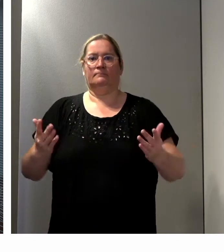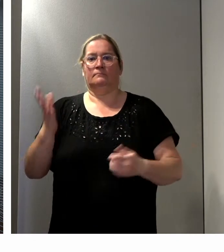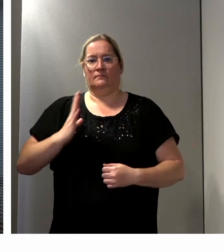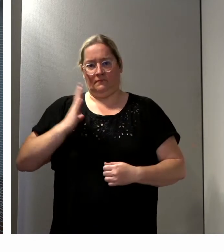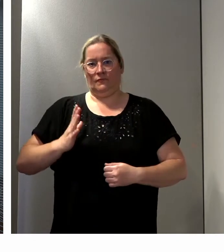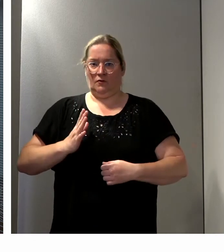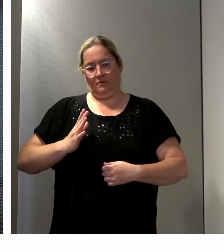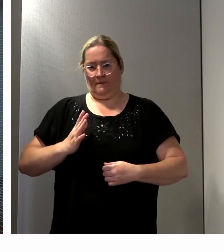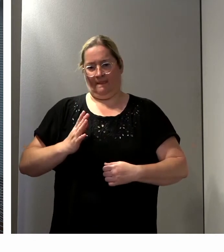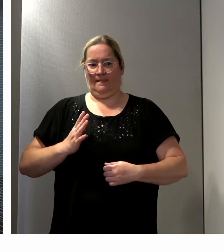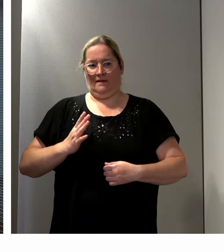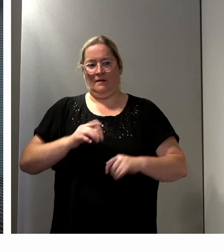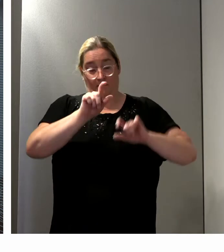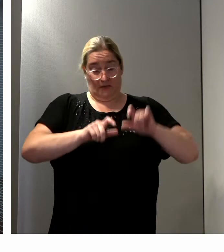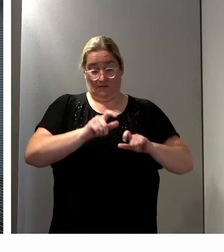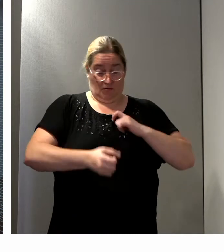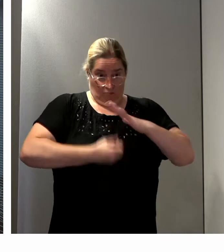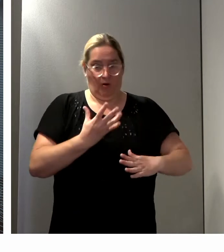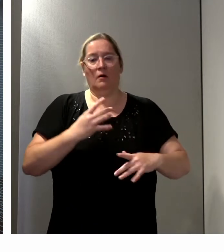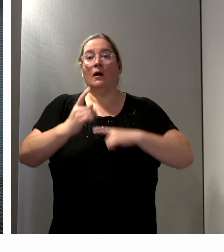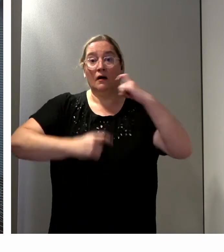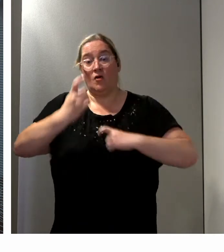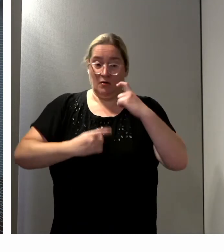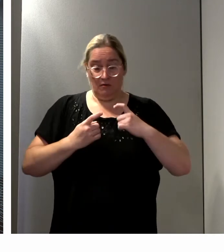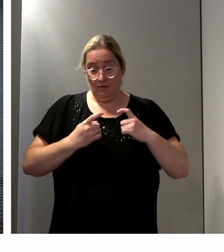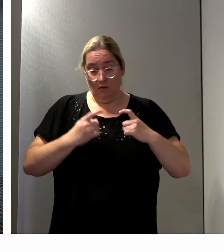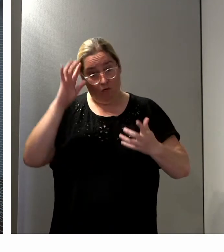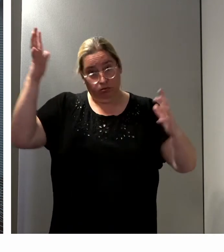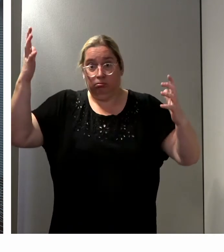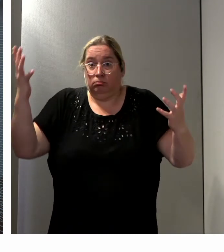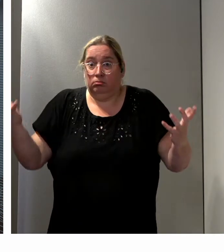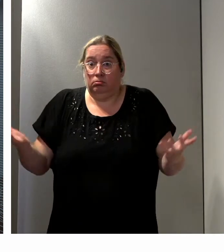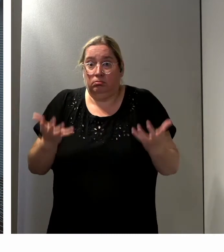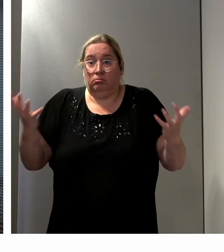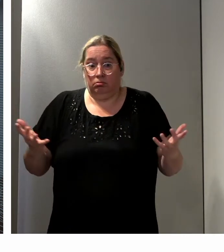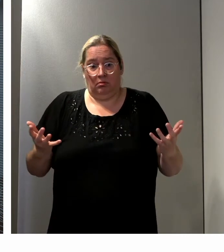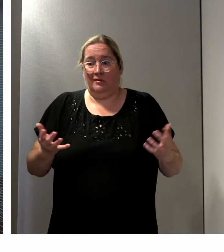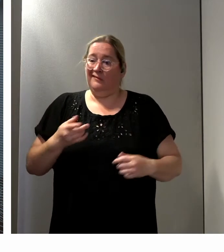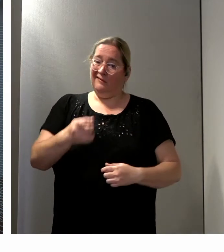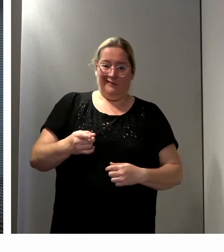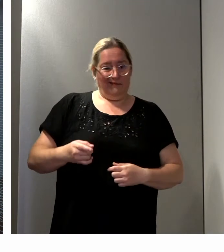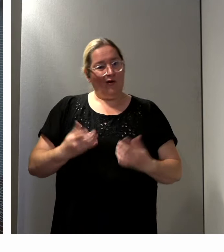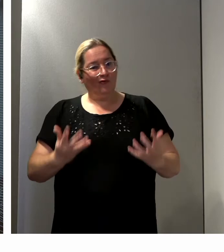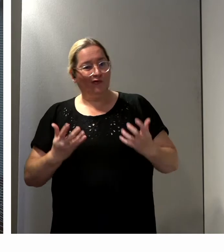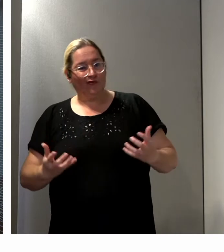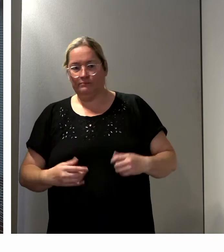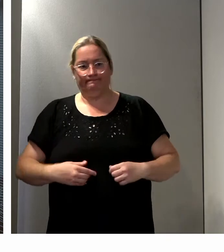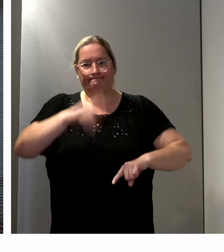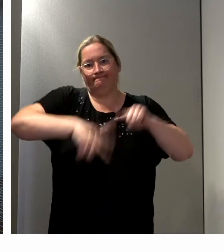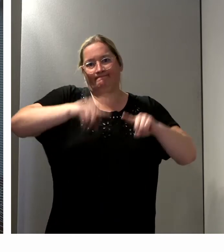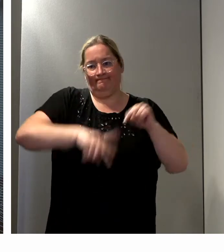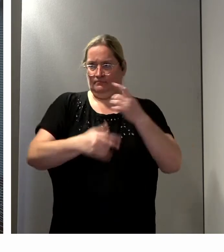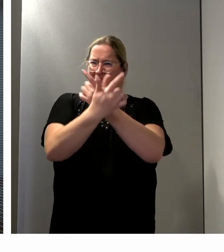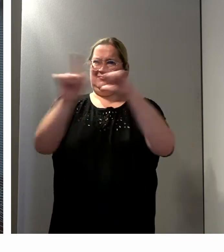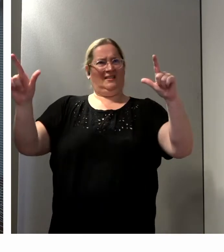des violences, des urgences et des privations de liberté, des atteintes